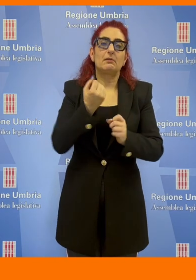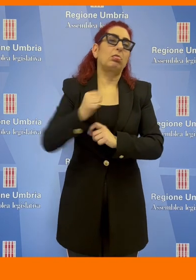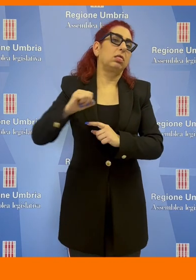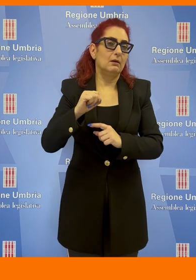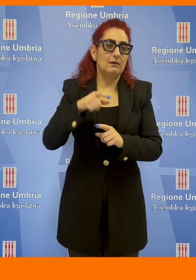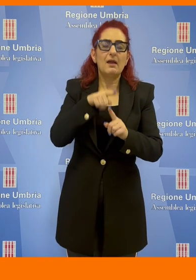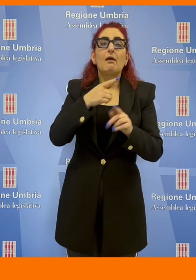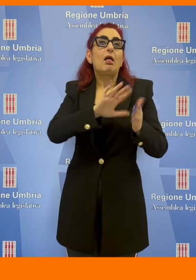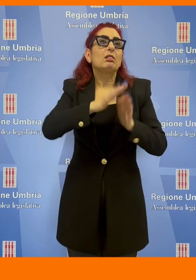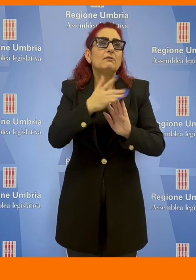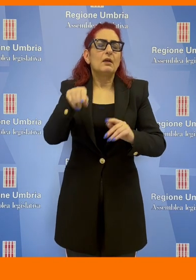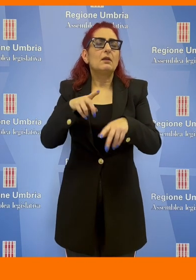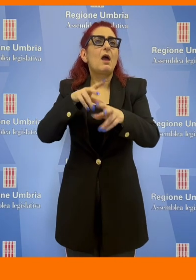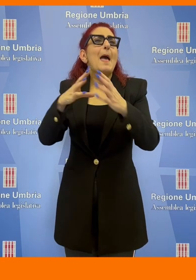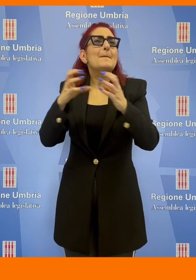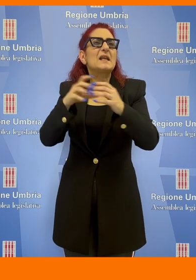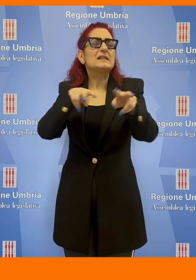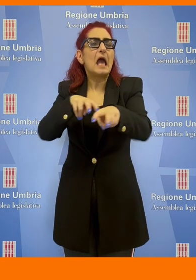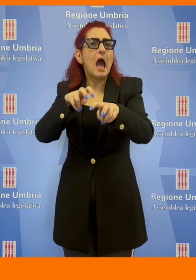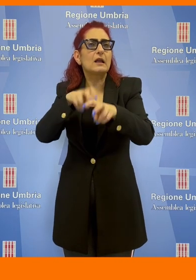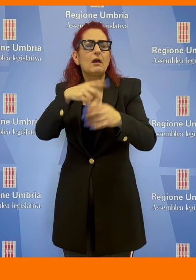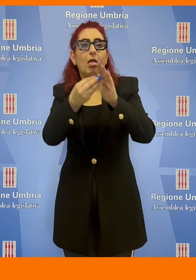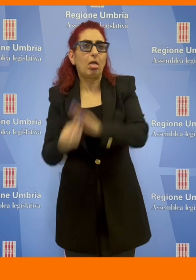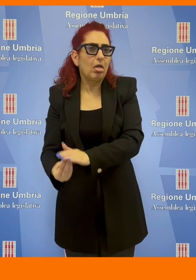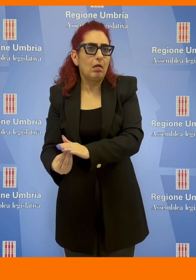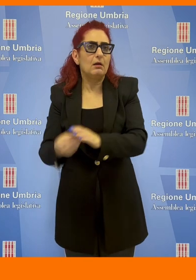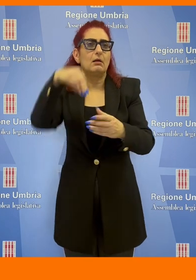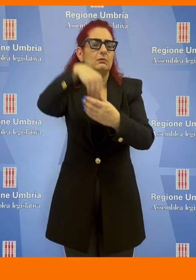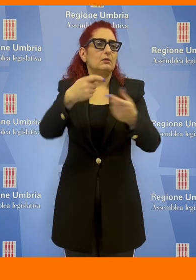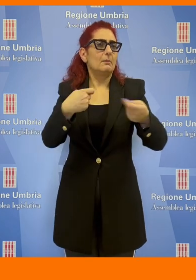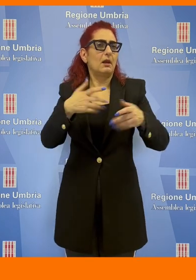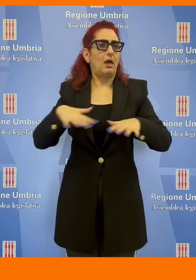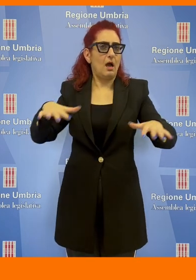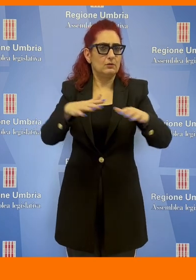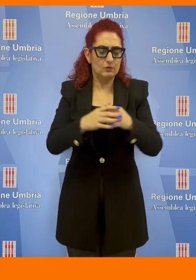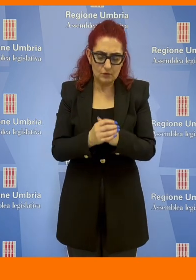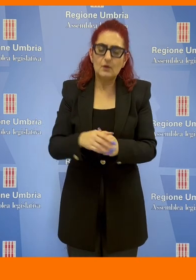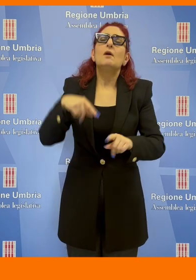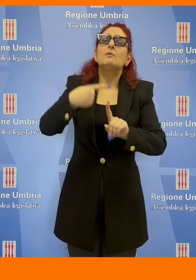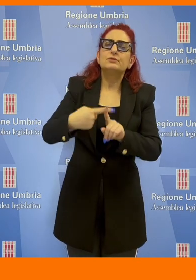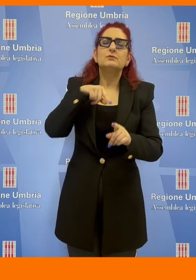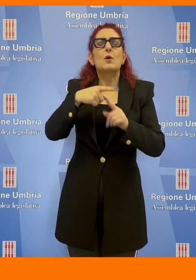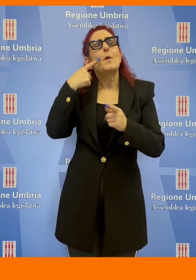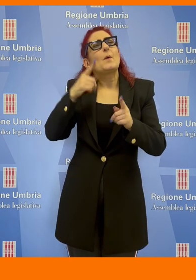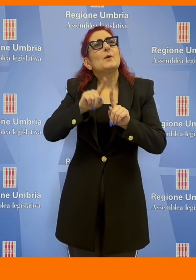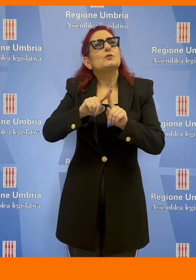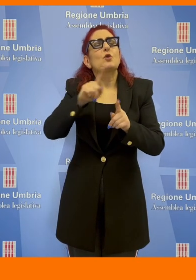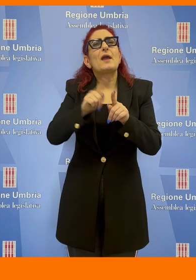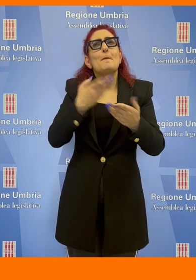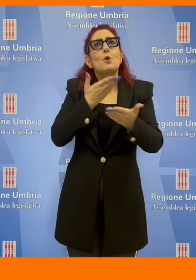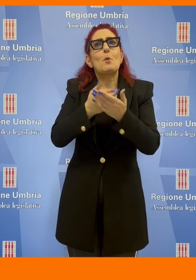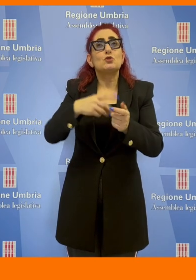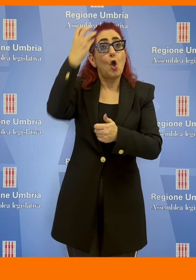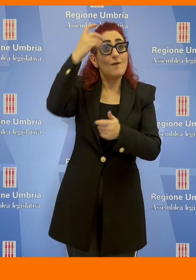agricole in una condizione di subordine e di subalternità all'interno del mercato, con una proposta al Governo nazionale e al Parlamento che